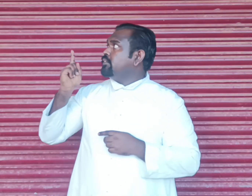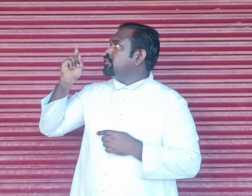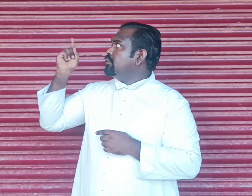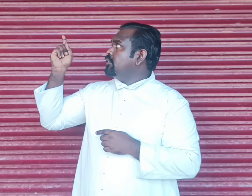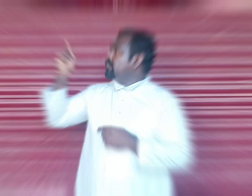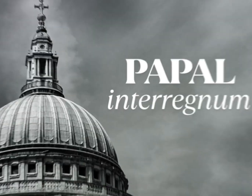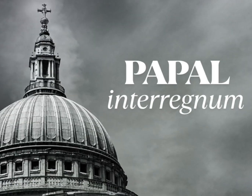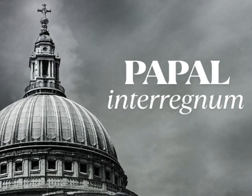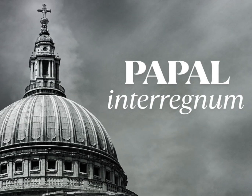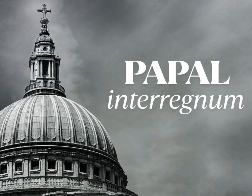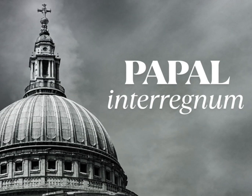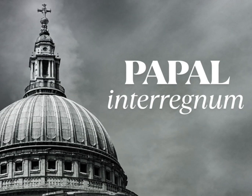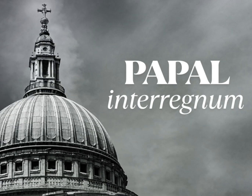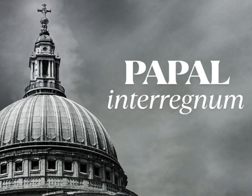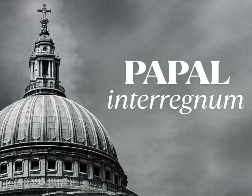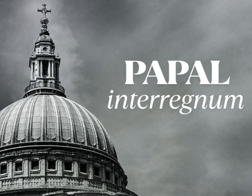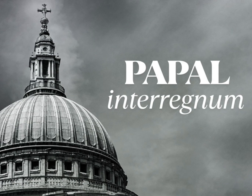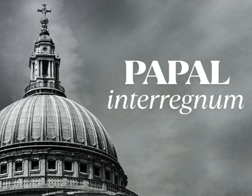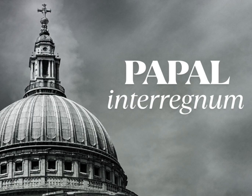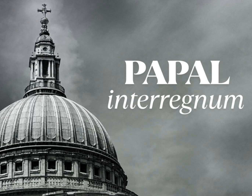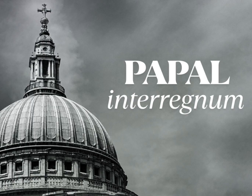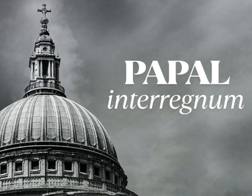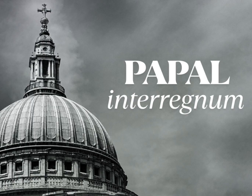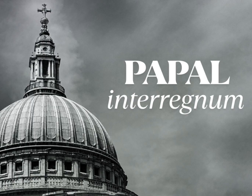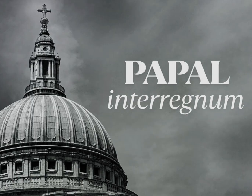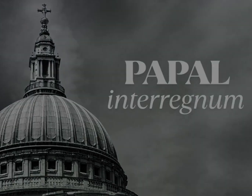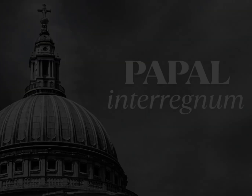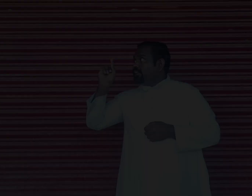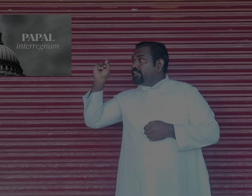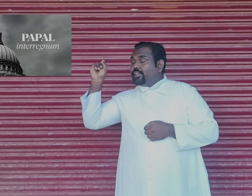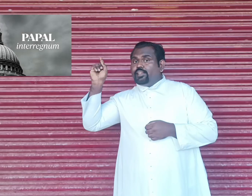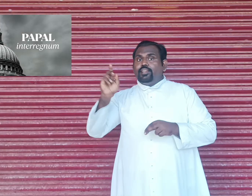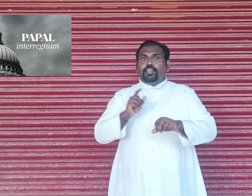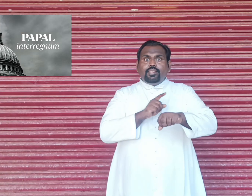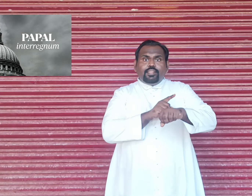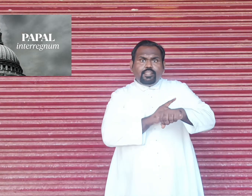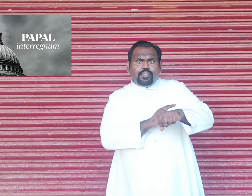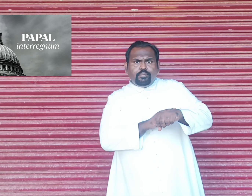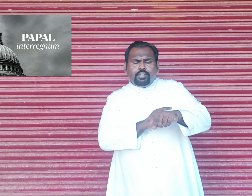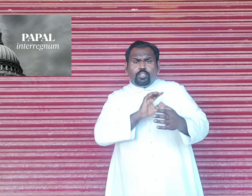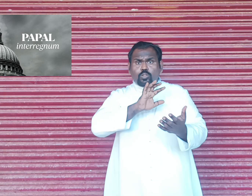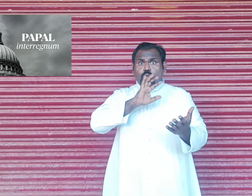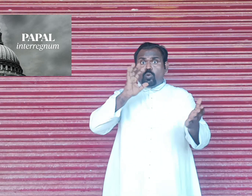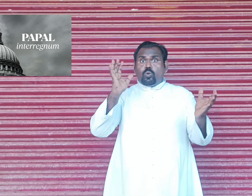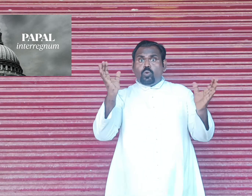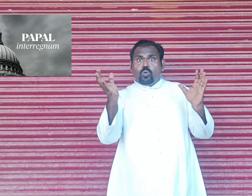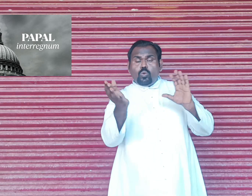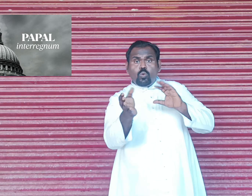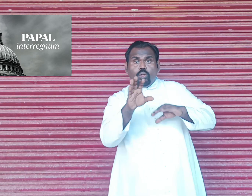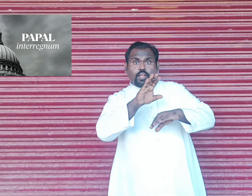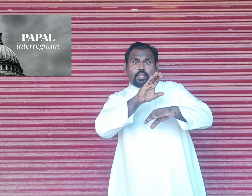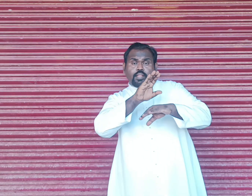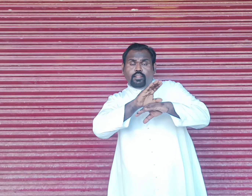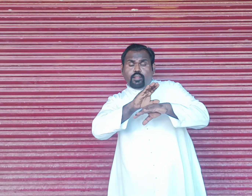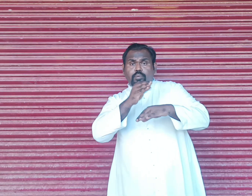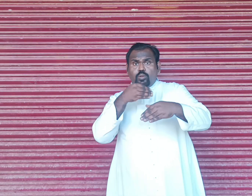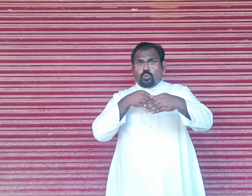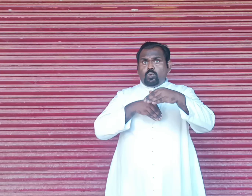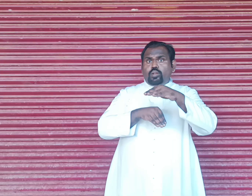എന്താണ് വിളിക്കുന്നത്? പേപ്പൽ ഇൻ്റർറെയ്ഞ്ഞും എന്നാണ്. ഈ സമയത്ത് ആഗോള